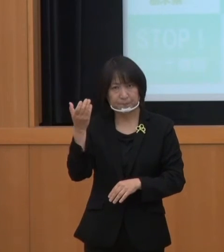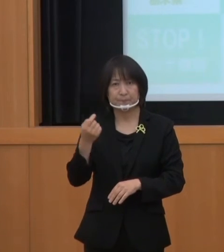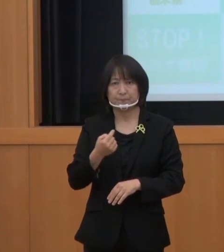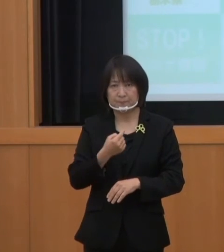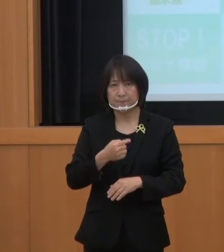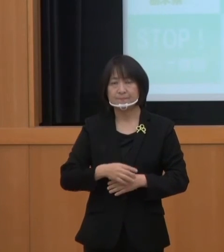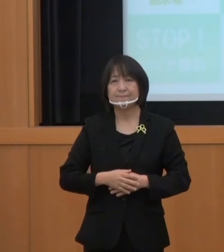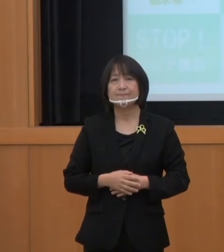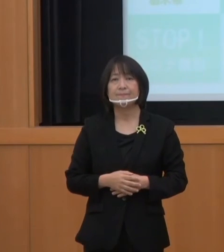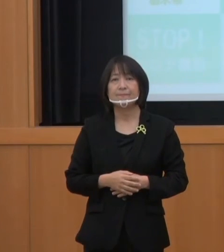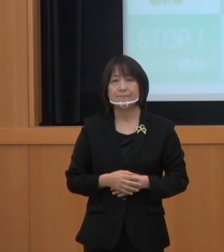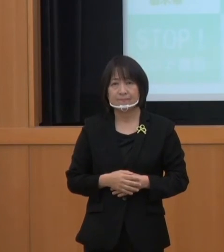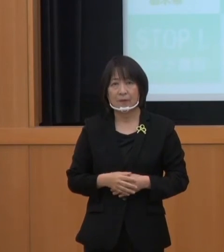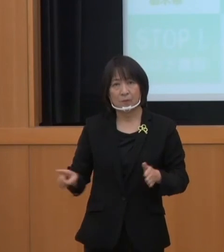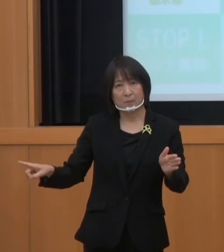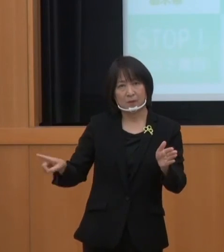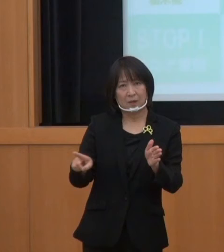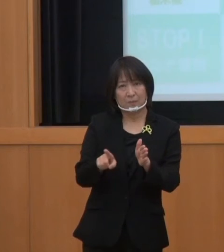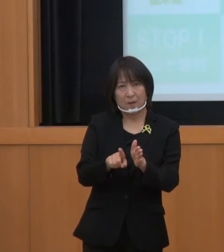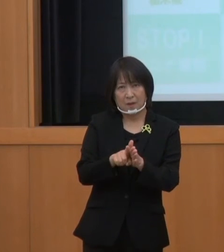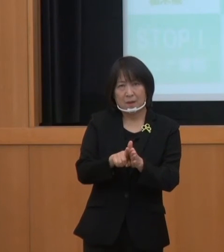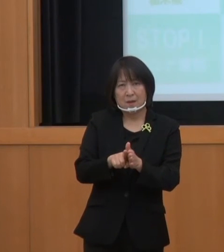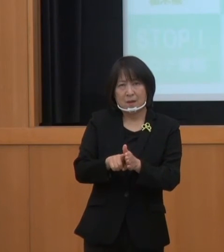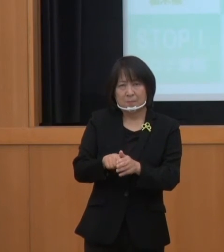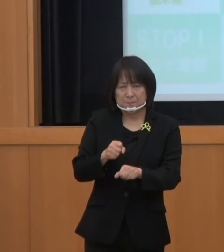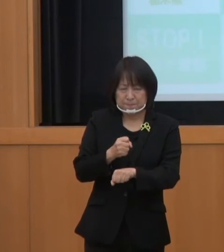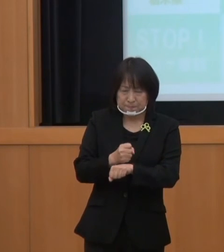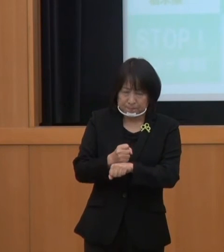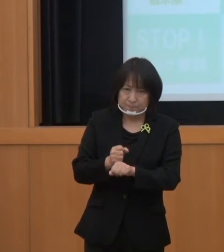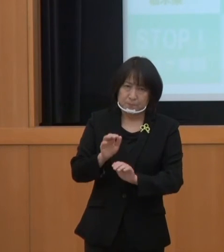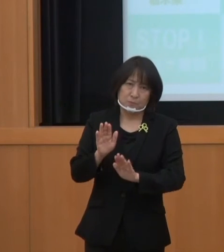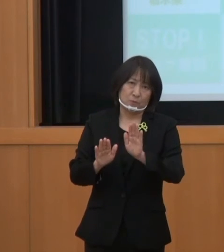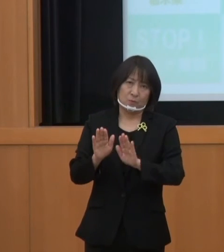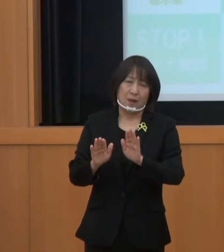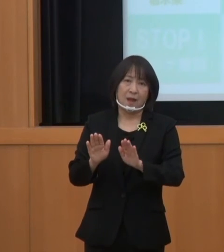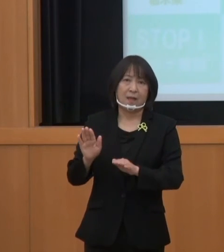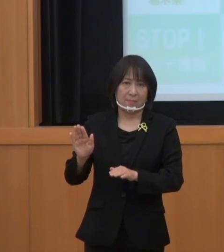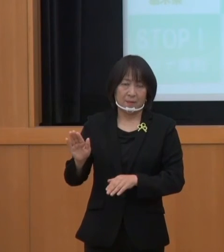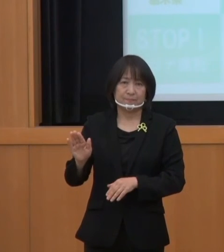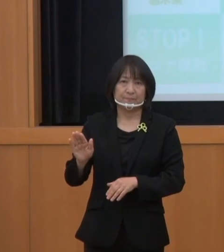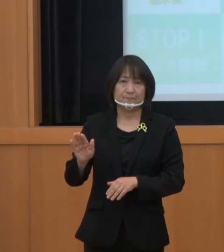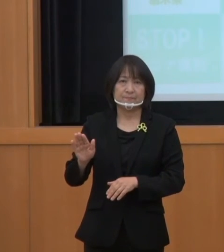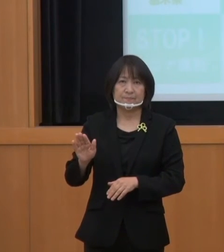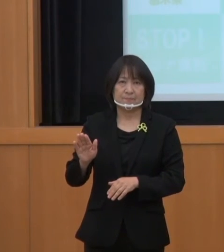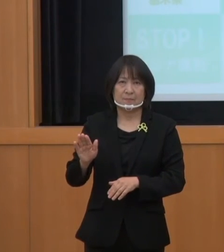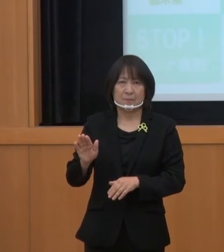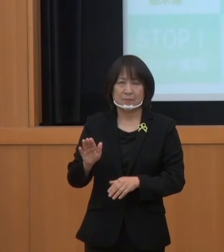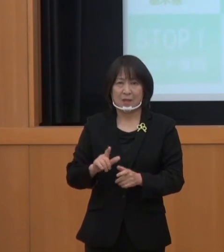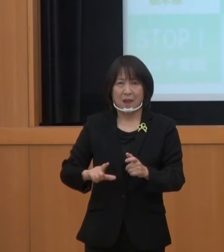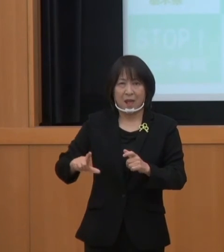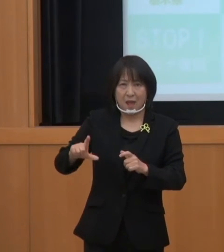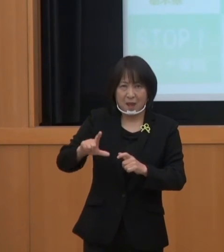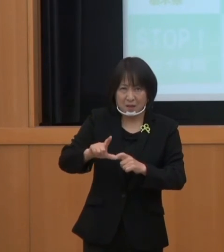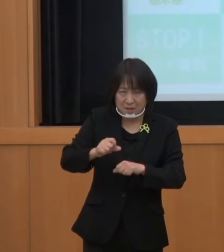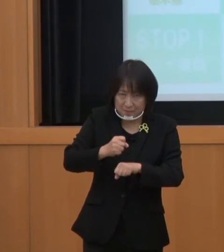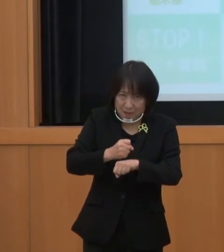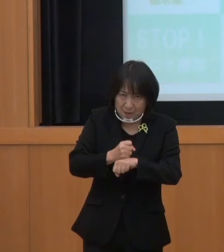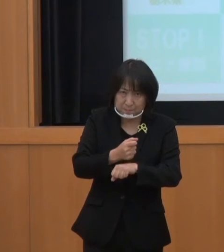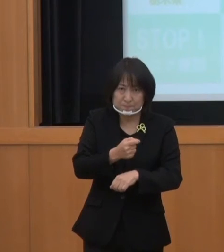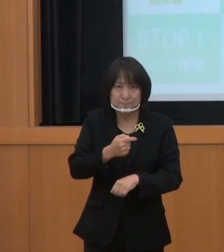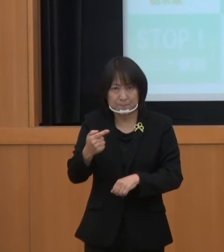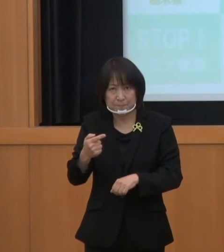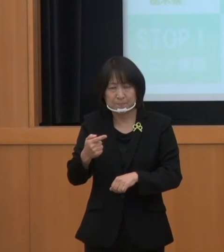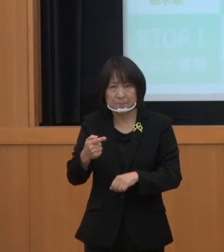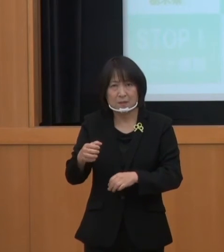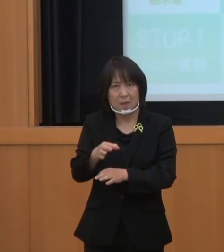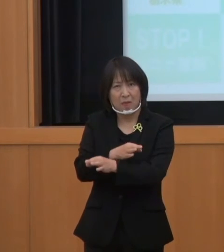ております。これまでも相当体力を消耗しておりますので、さらにここで追い打ちがかかって、事業継続が困難